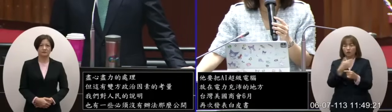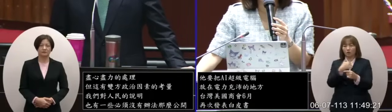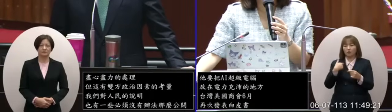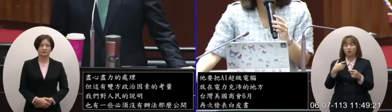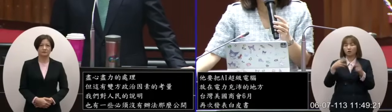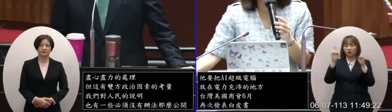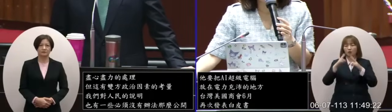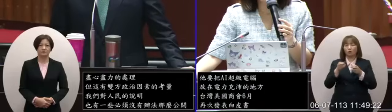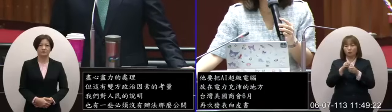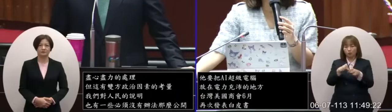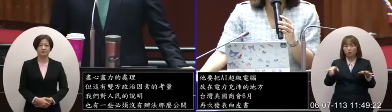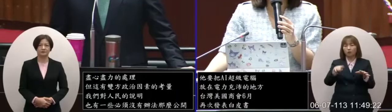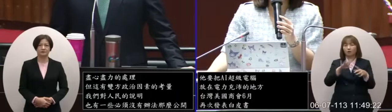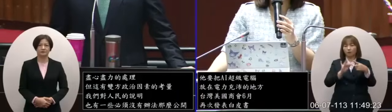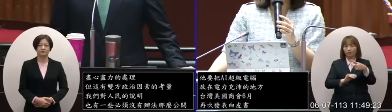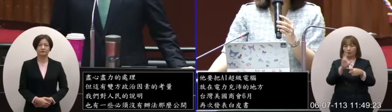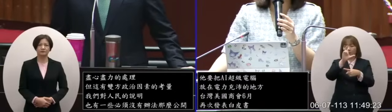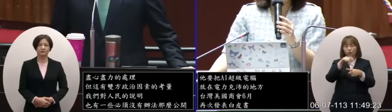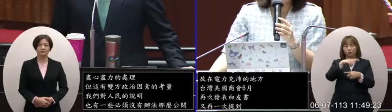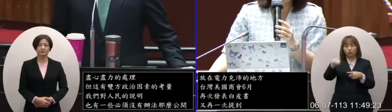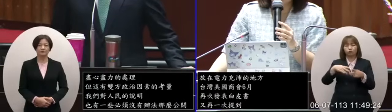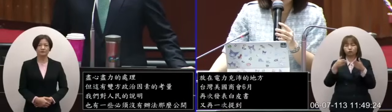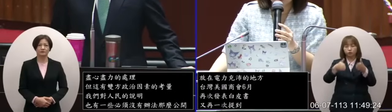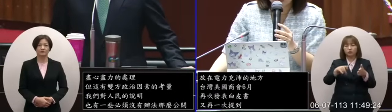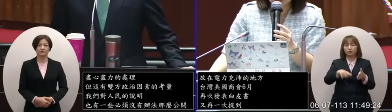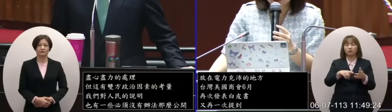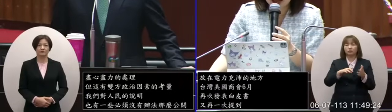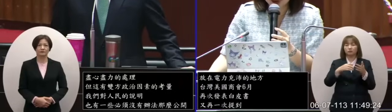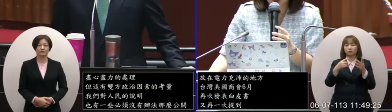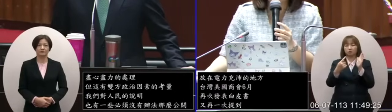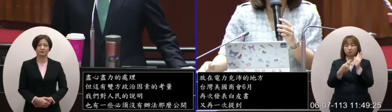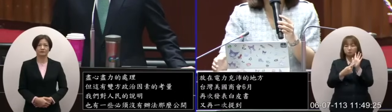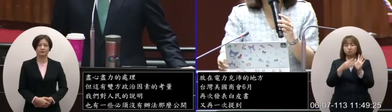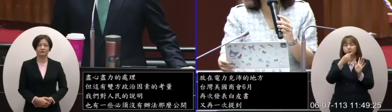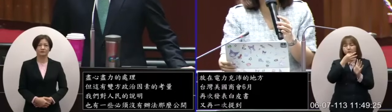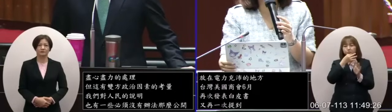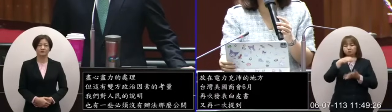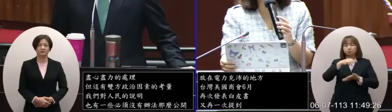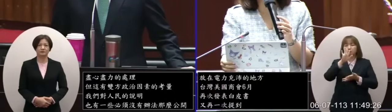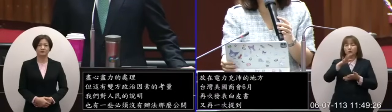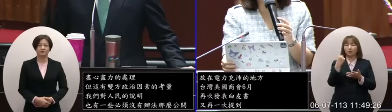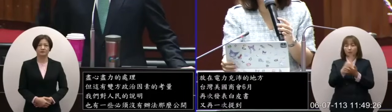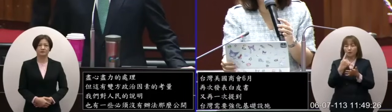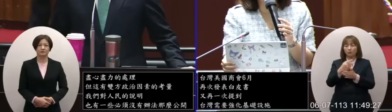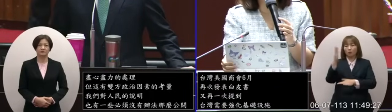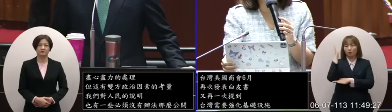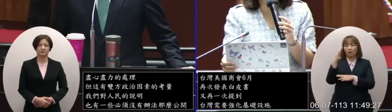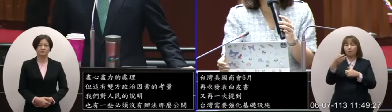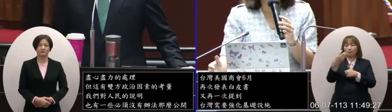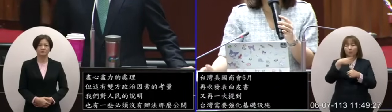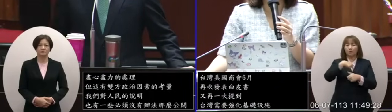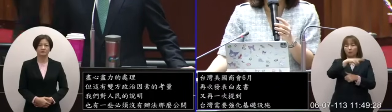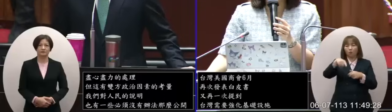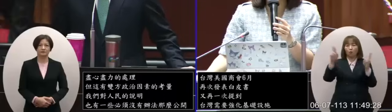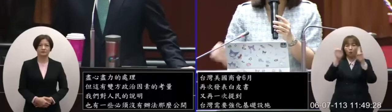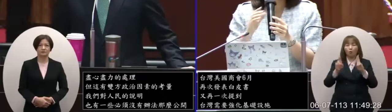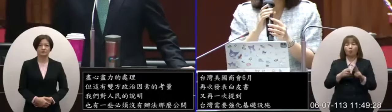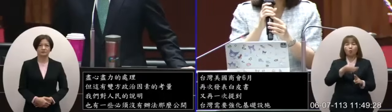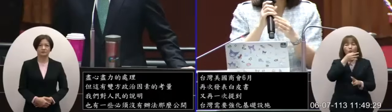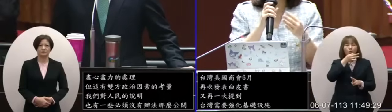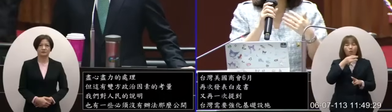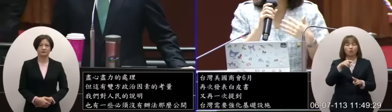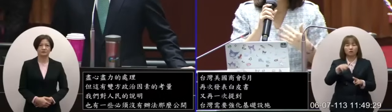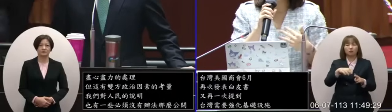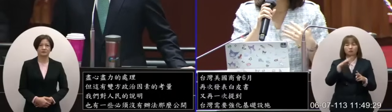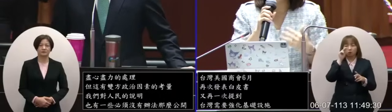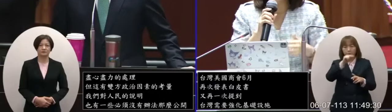源供地，包括70%的成员都对此表达了担忧。我们每一次政府都告诉我们电力足够，但